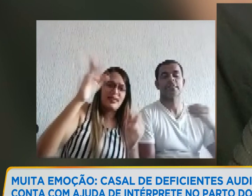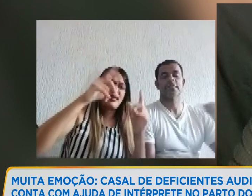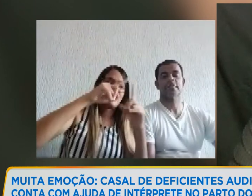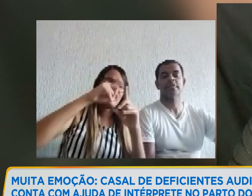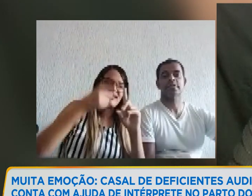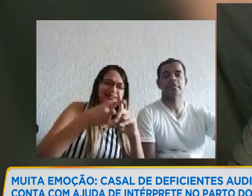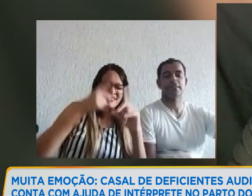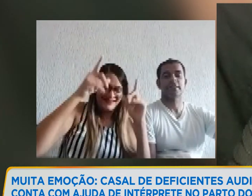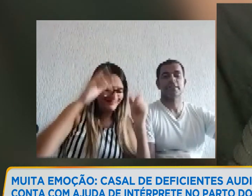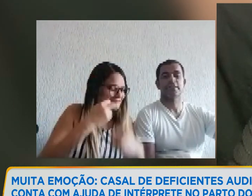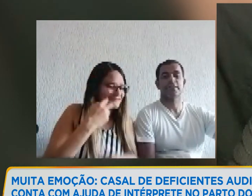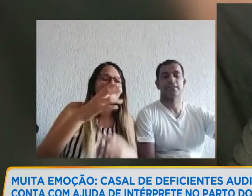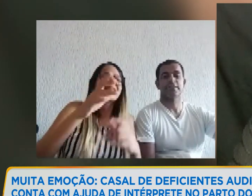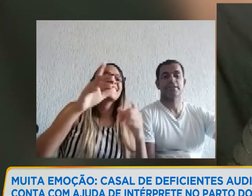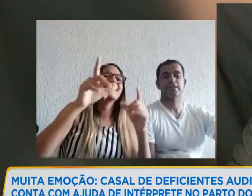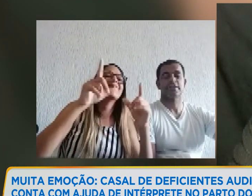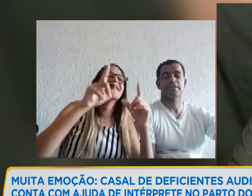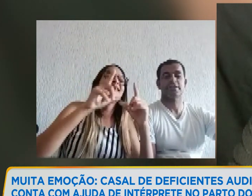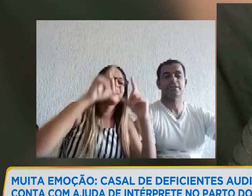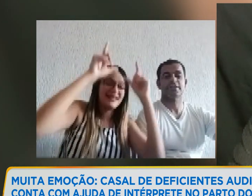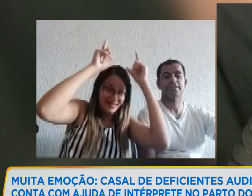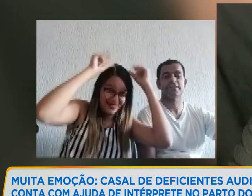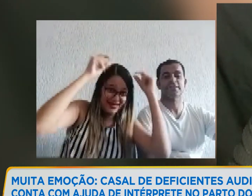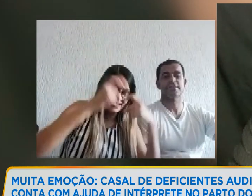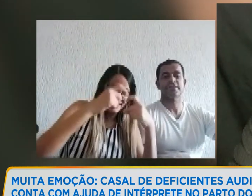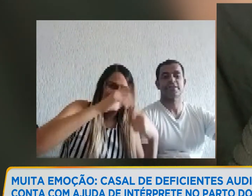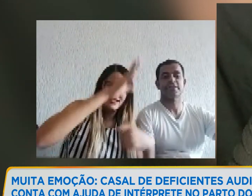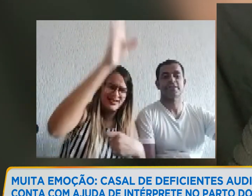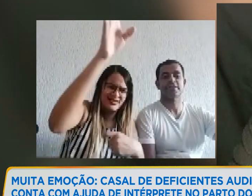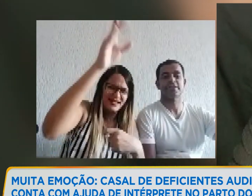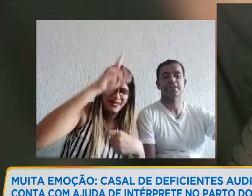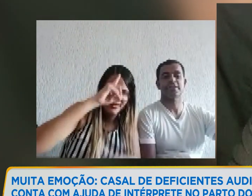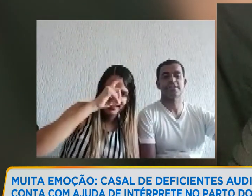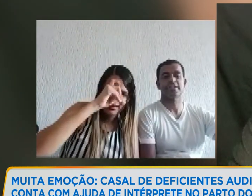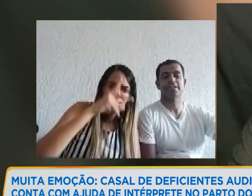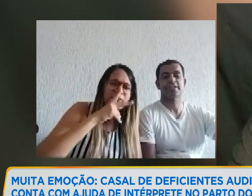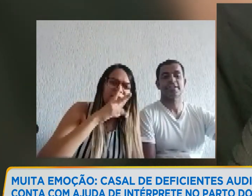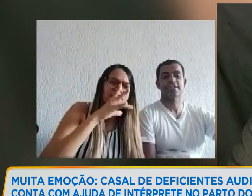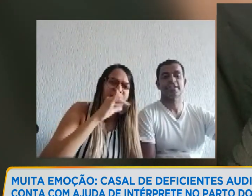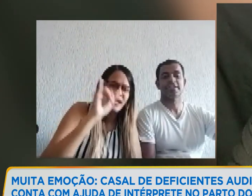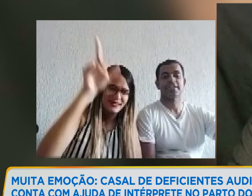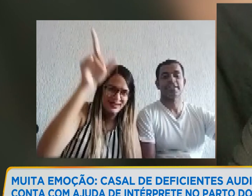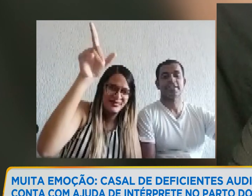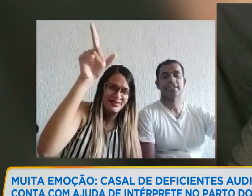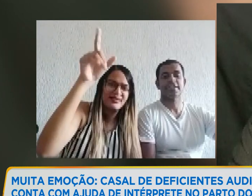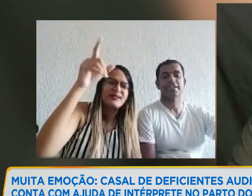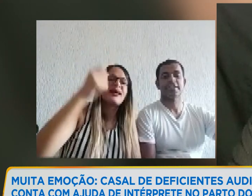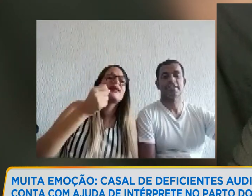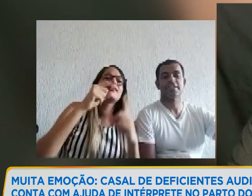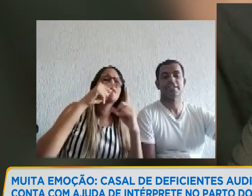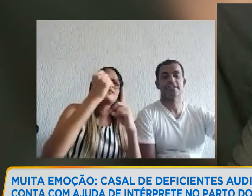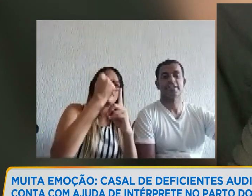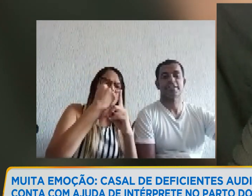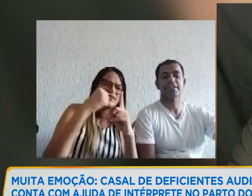ela foi, né, de urgência. A Keline acompanhou ela. Então, lá no